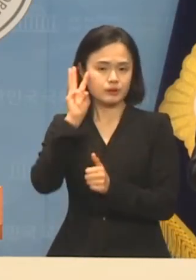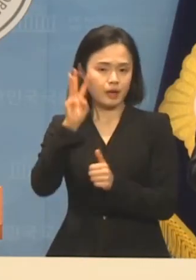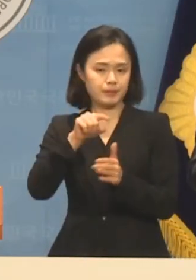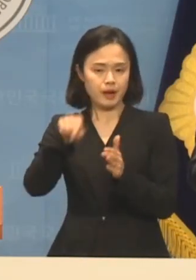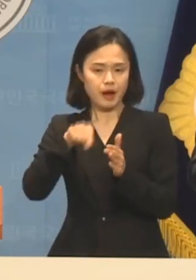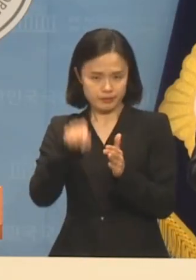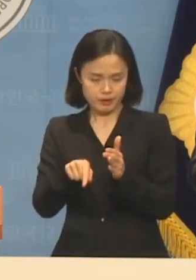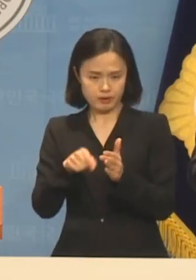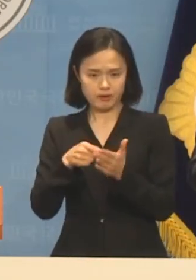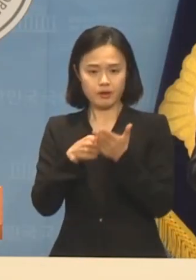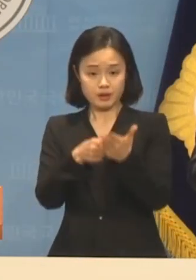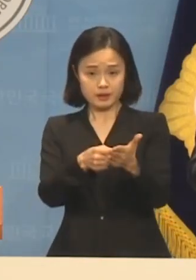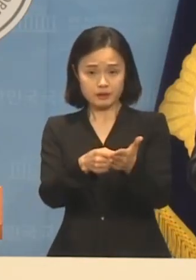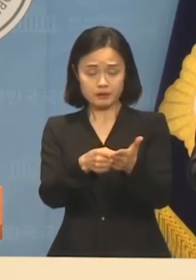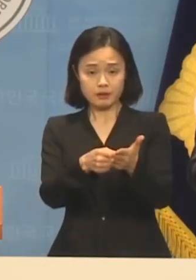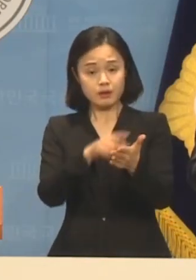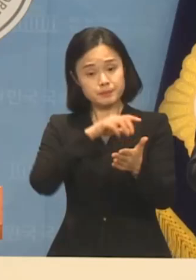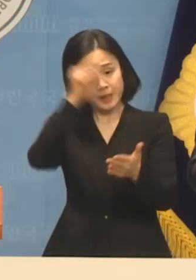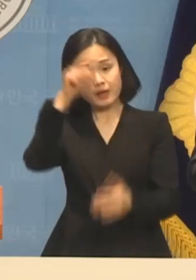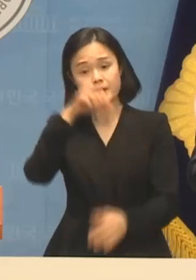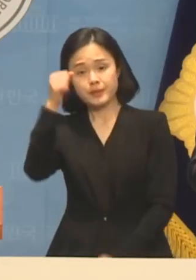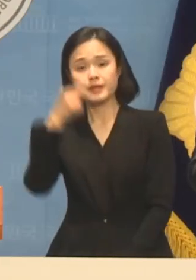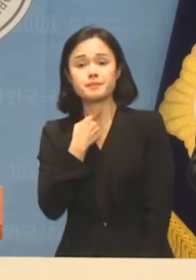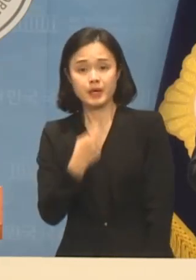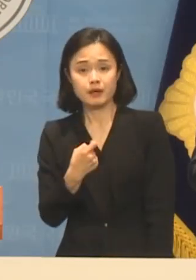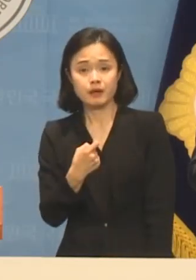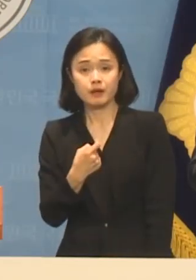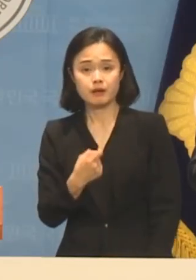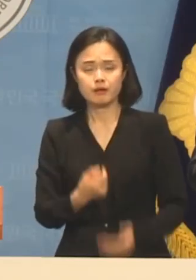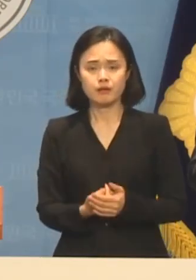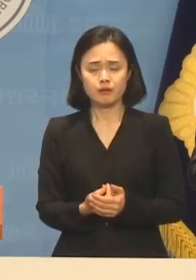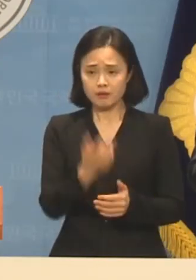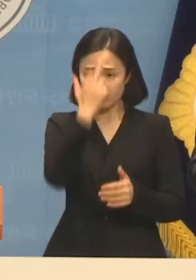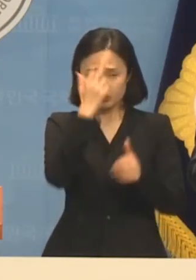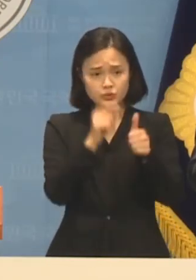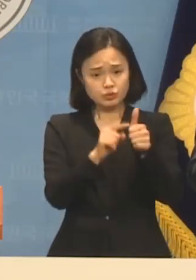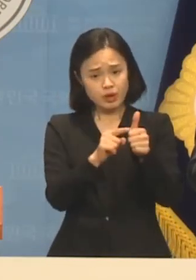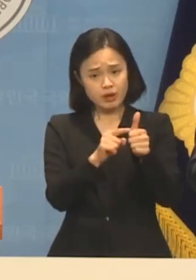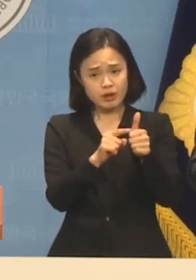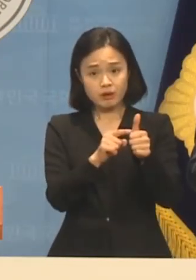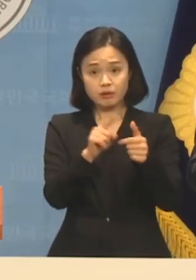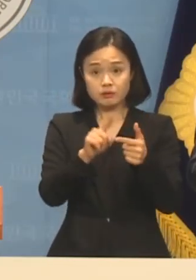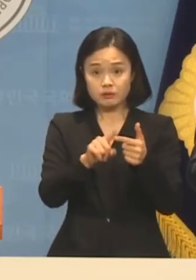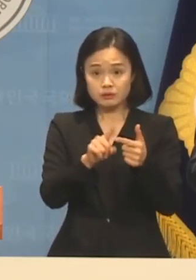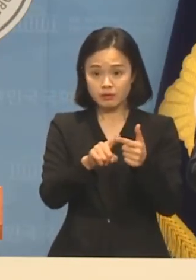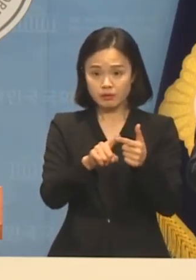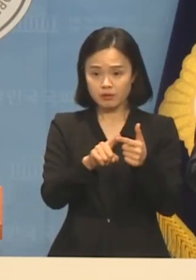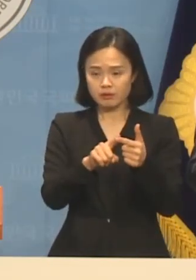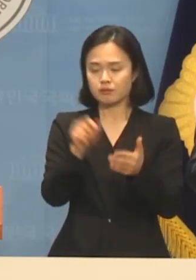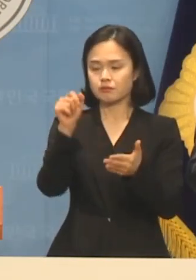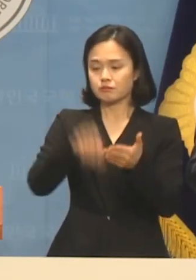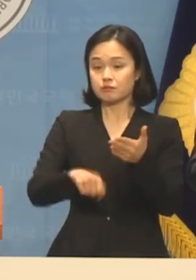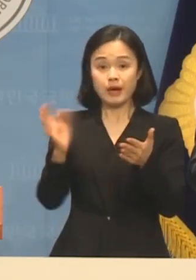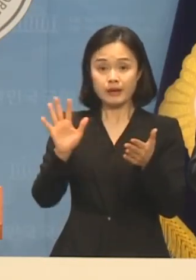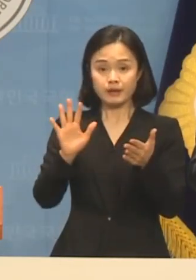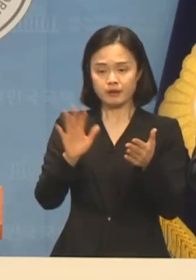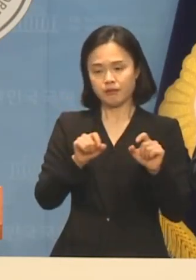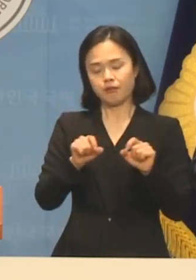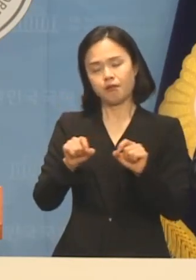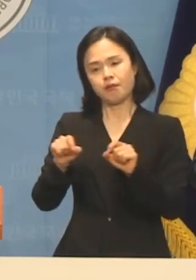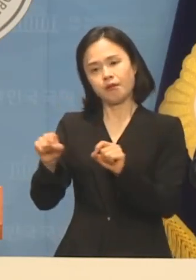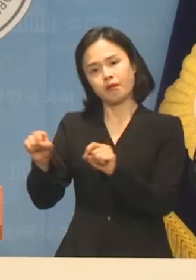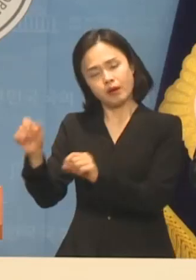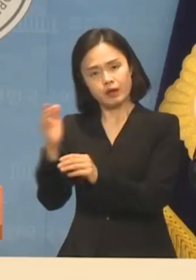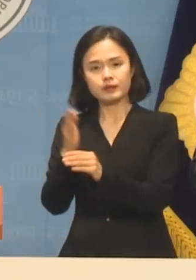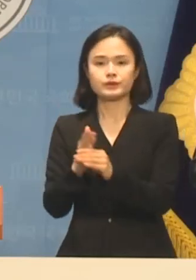대통령 권한대행은 명백히 의무를 해태하고 있습니다. 또한 국회가 선출한 마은혁